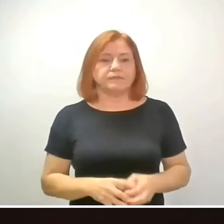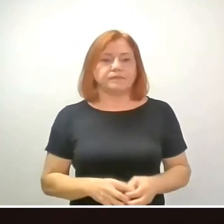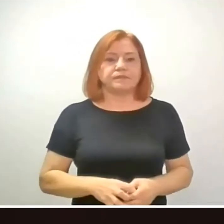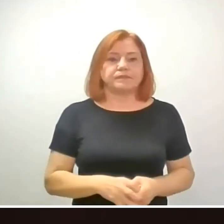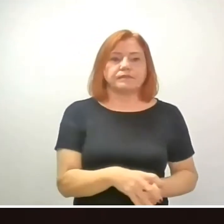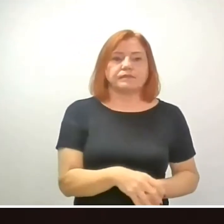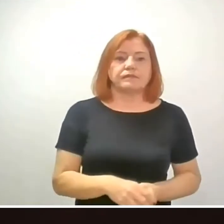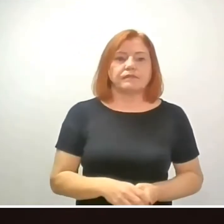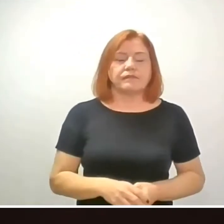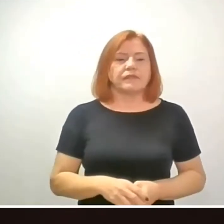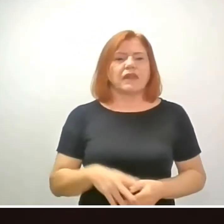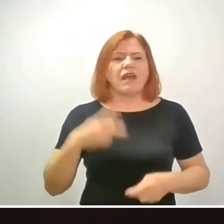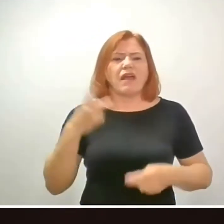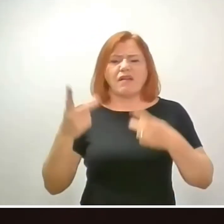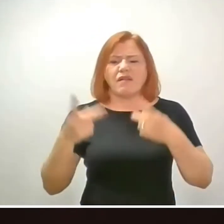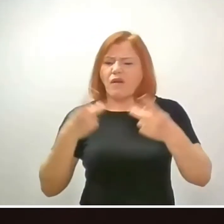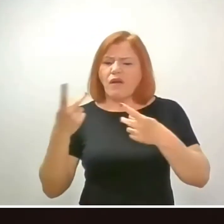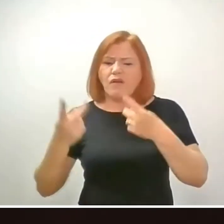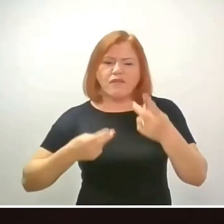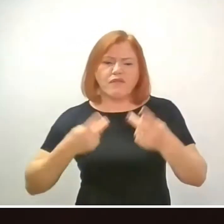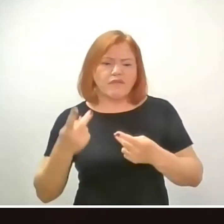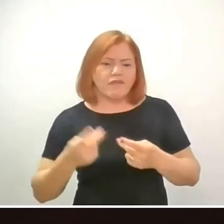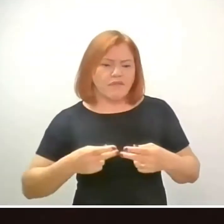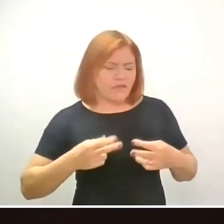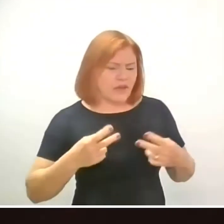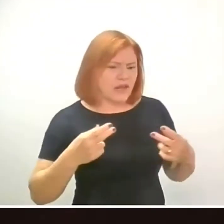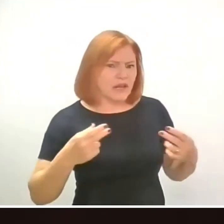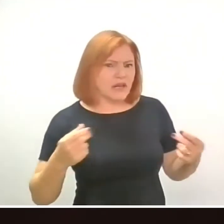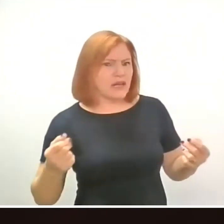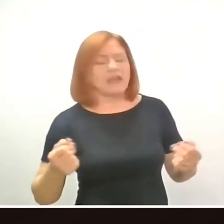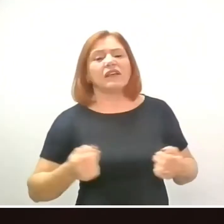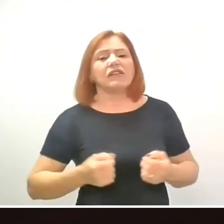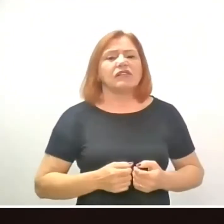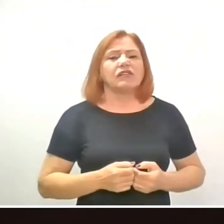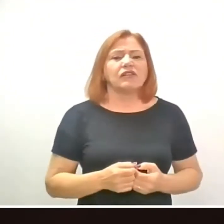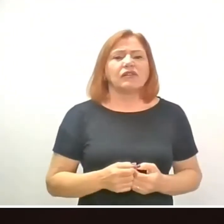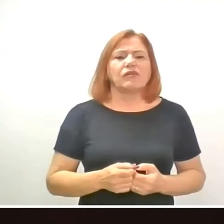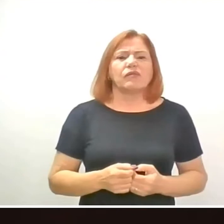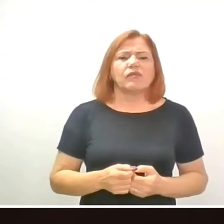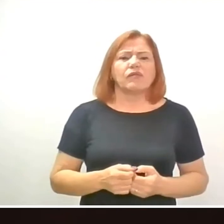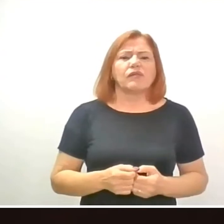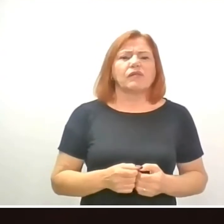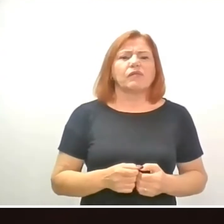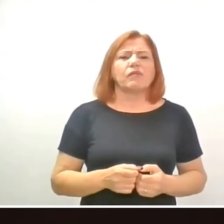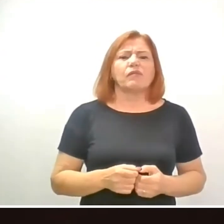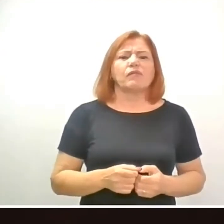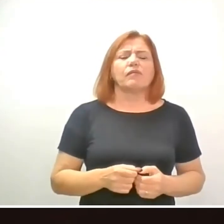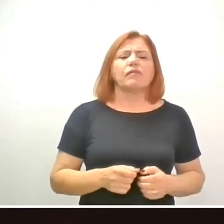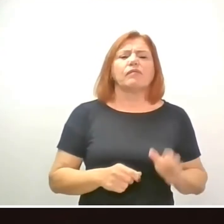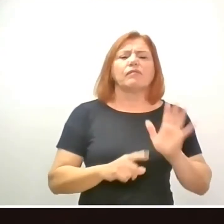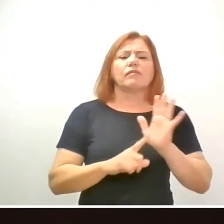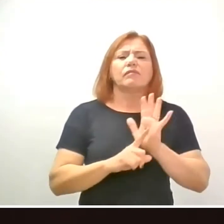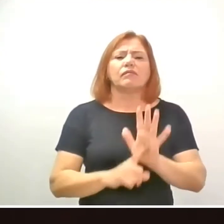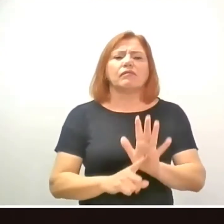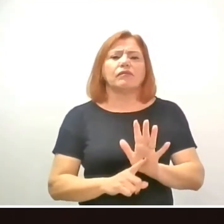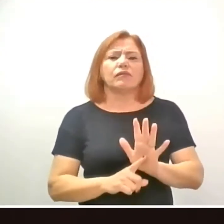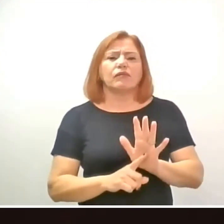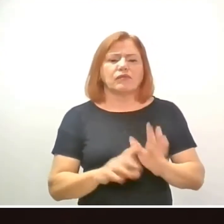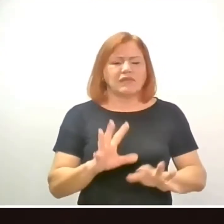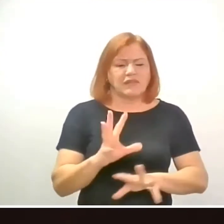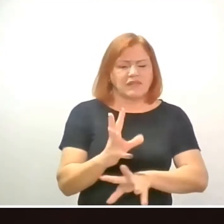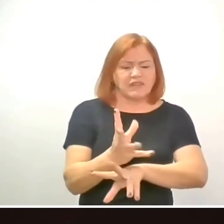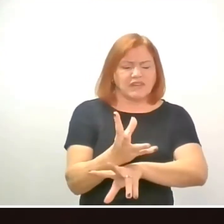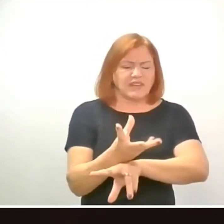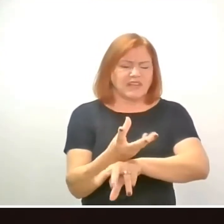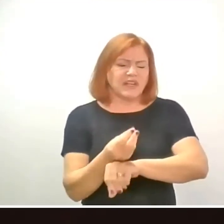monasticismo. Quem perdeu essas mensagens, vocês podem procurar no Instituto Vida para Todos, né? A igreja em Pérgamo, tá? Então, muitas